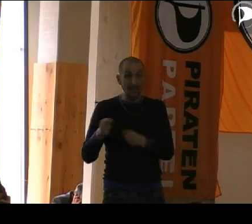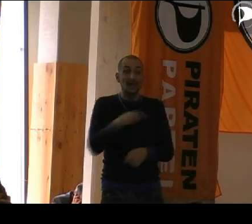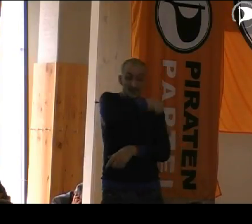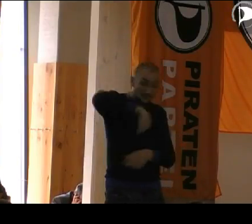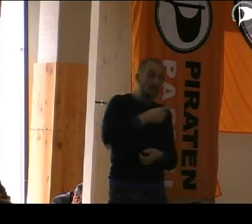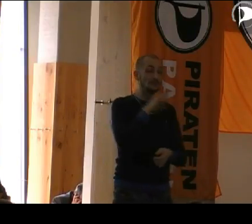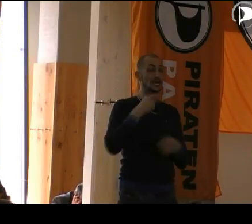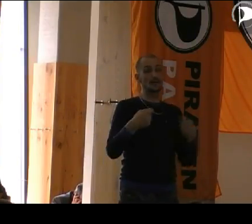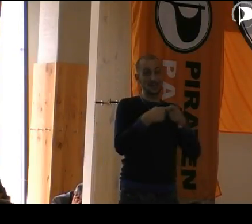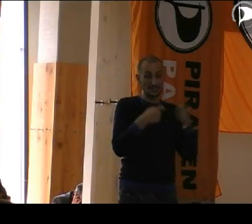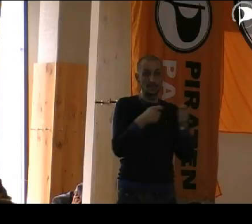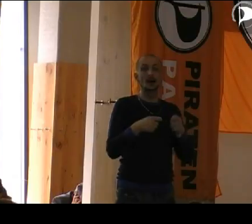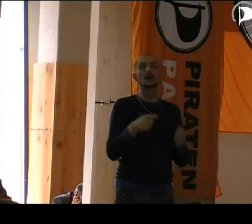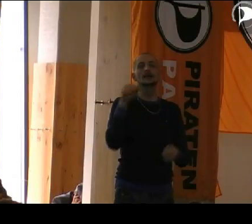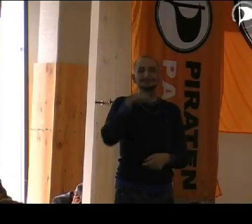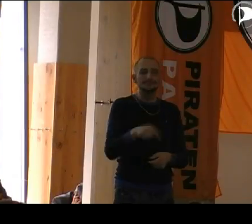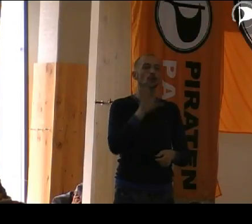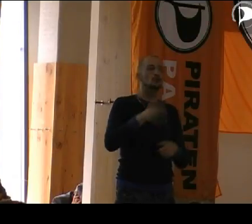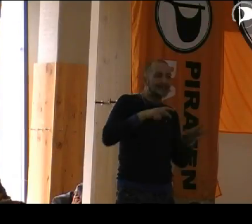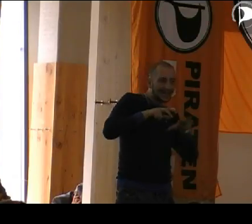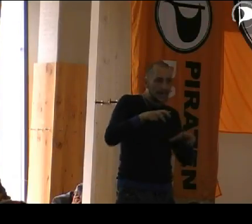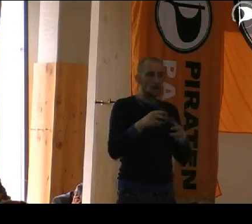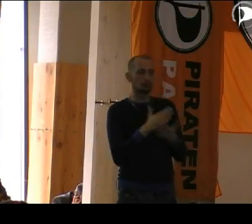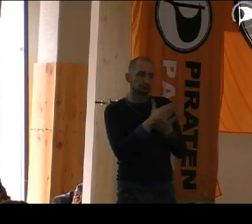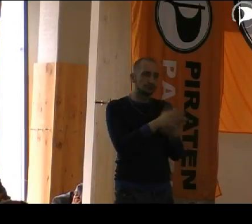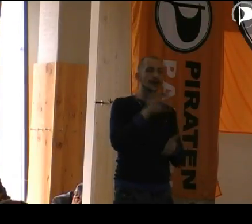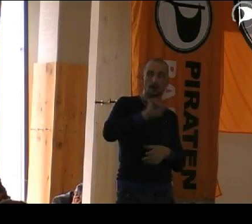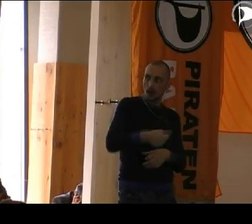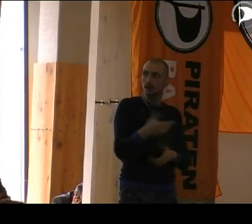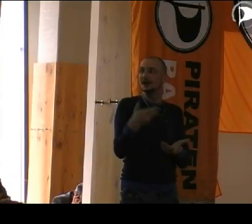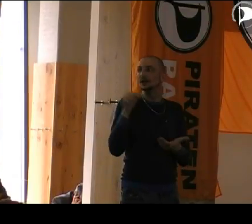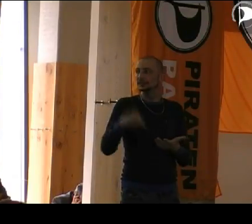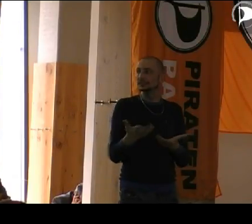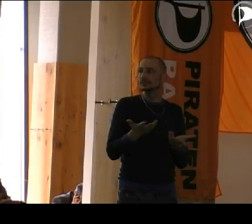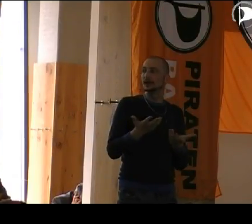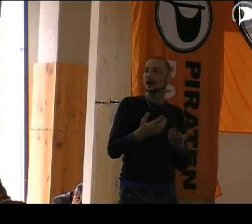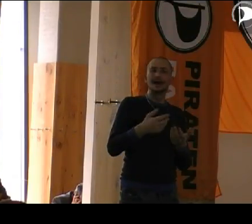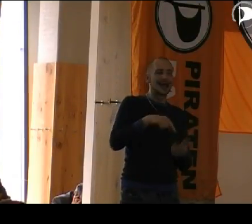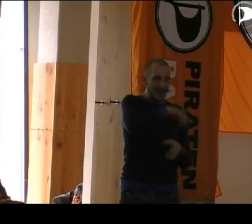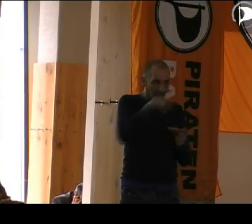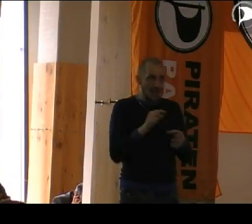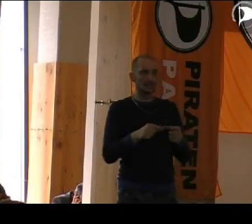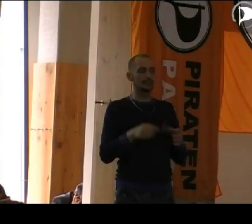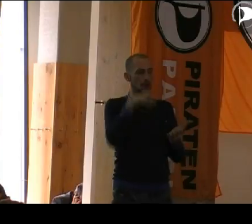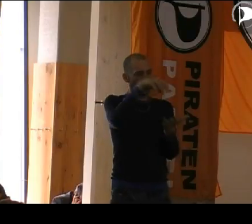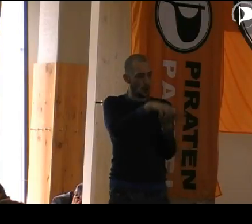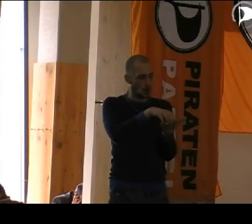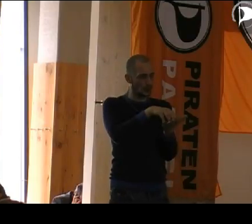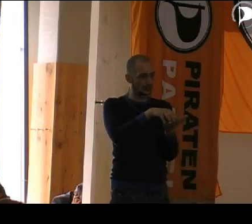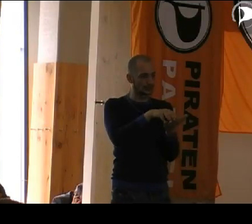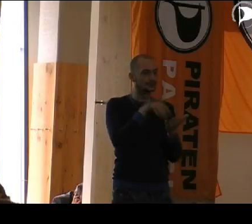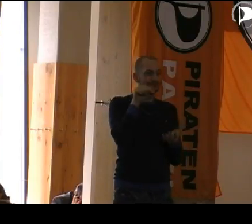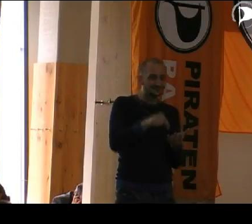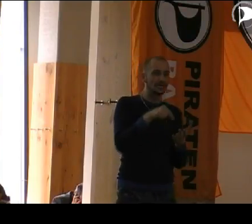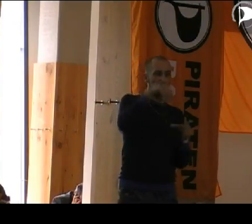das ist die wirkung ist meines erachtens ganz gut regeln und die gleichen orte ben ist nun mal keine sport und geschichte und sie